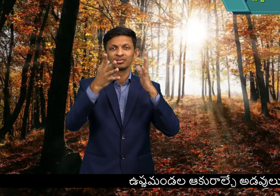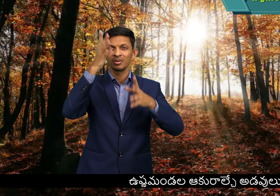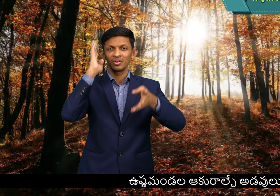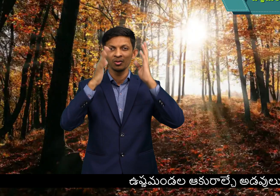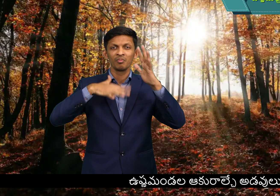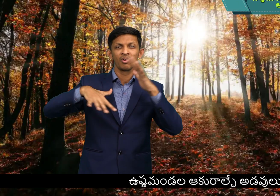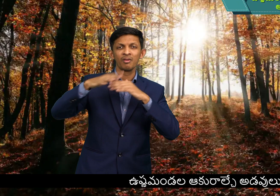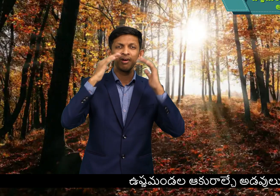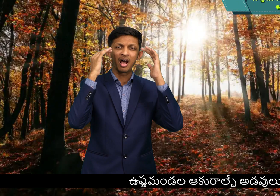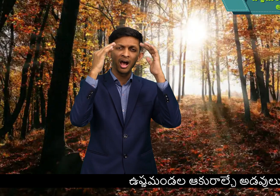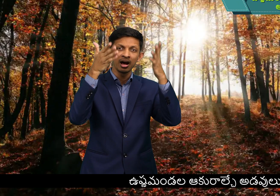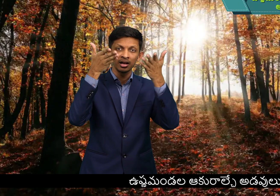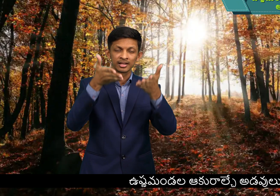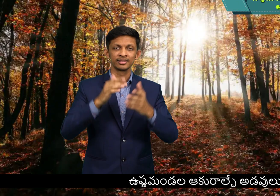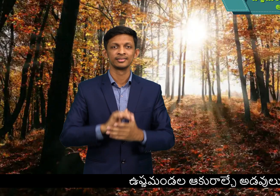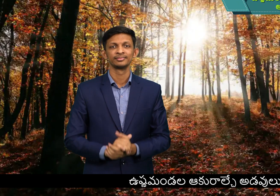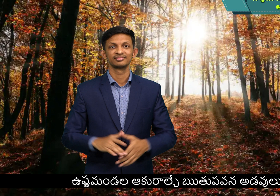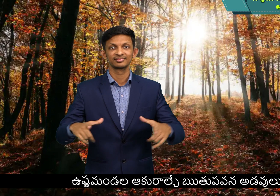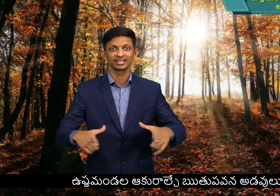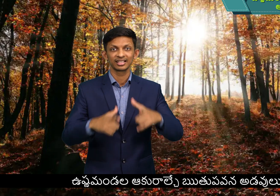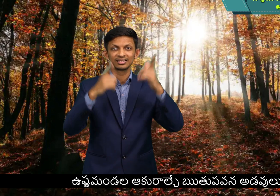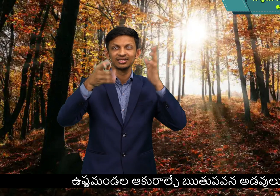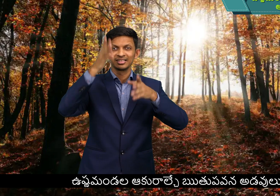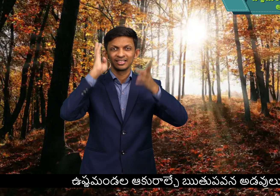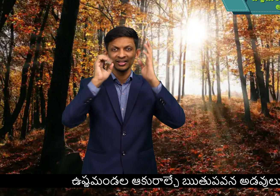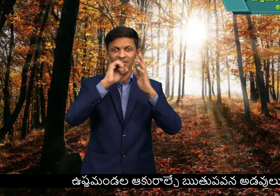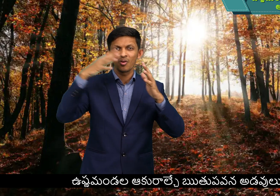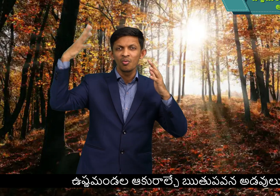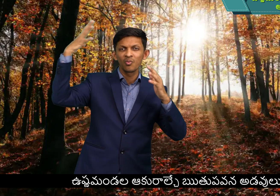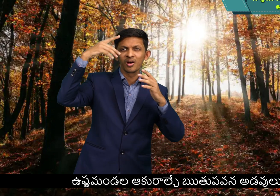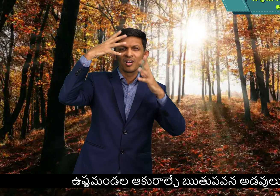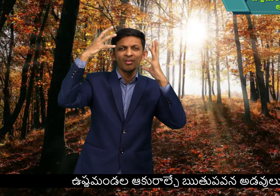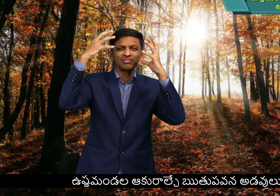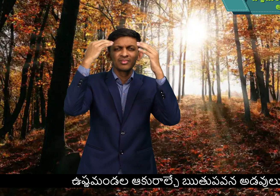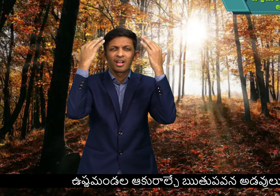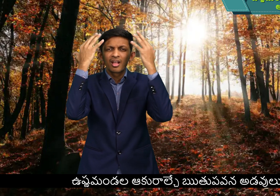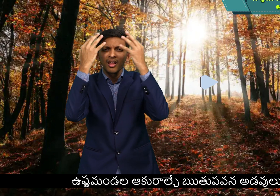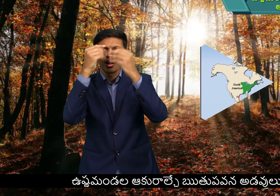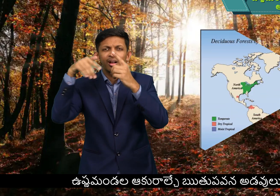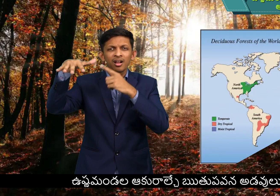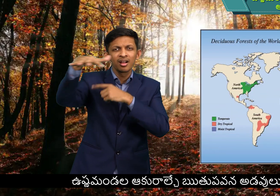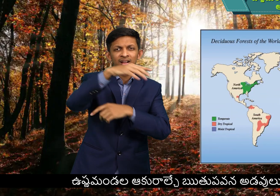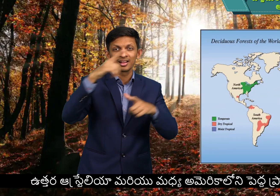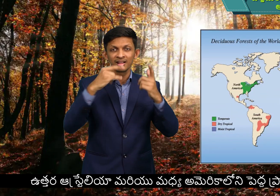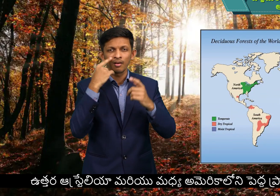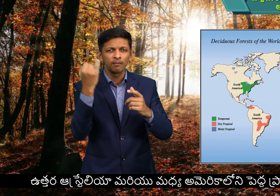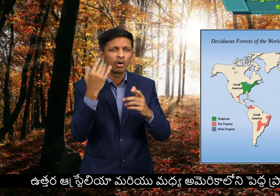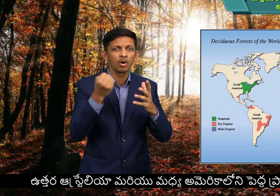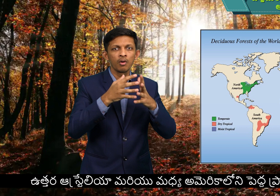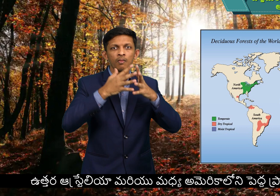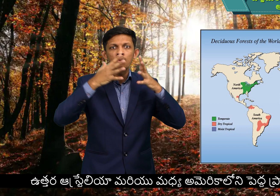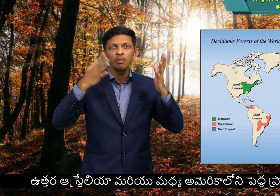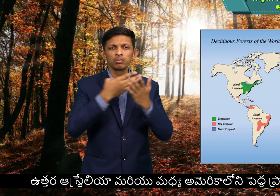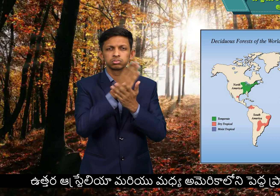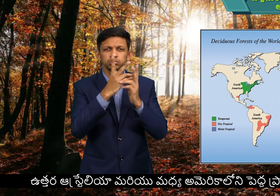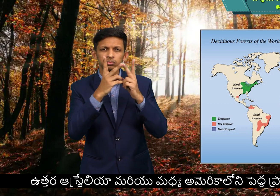ఉష్ణమండల ఆకురాల్చే అడవులు. ఉష్ణమండల ఆకురాల్చే ఋతుపవన అడవులు భారతదేశం, ఉత్తర